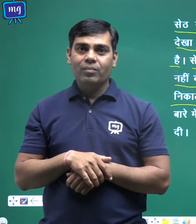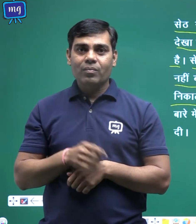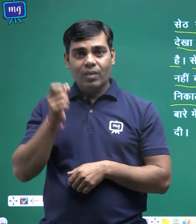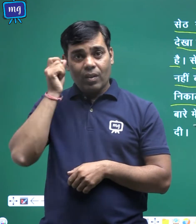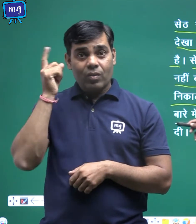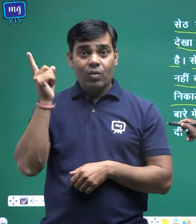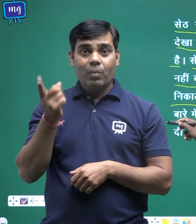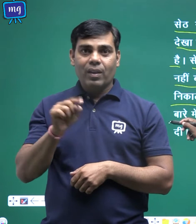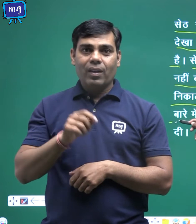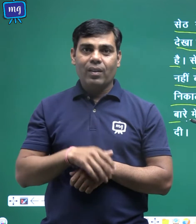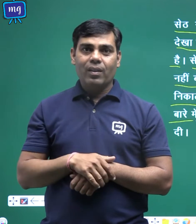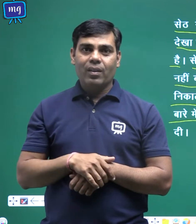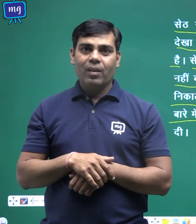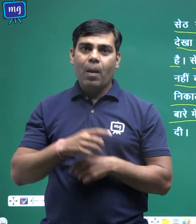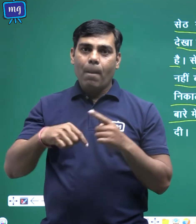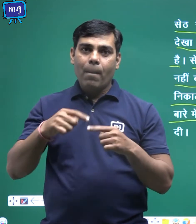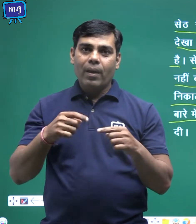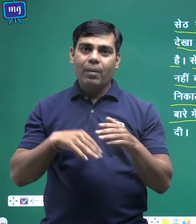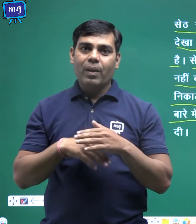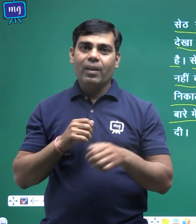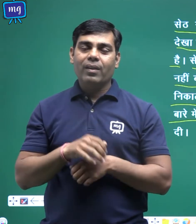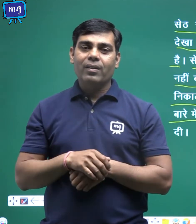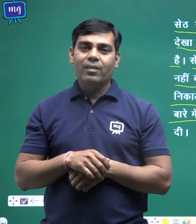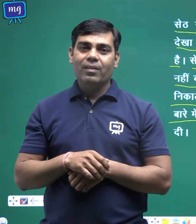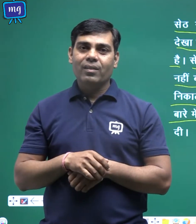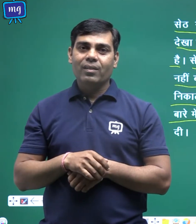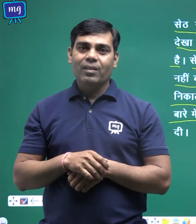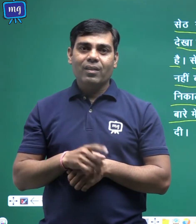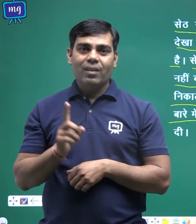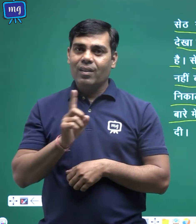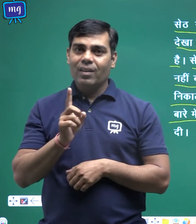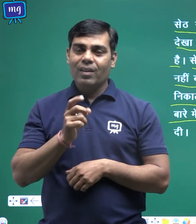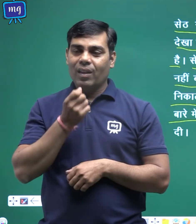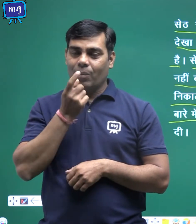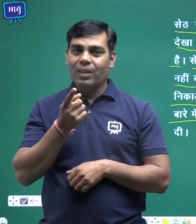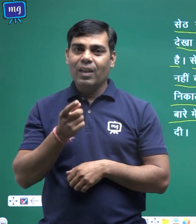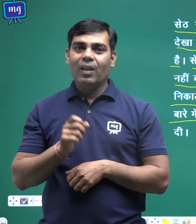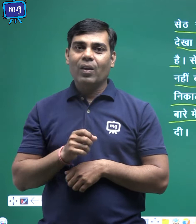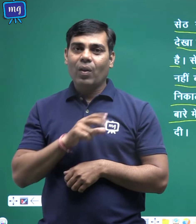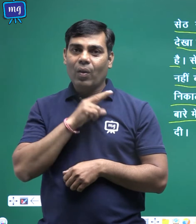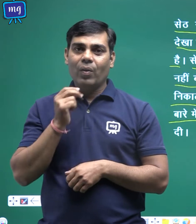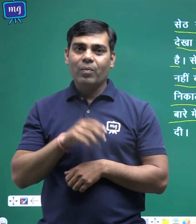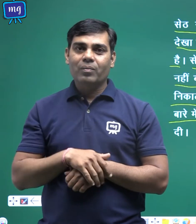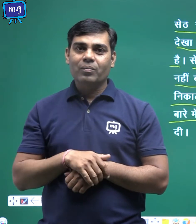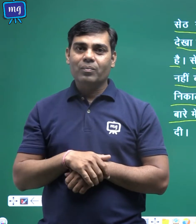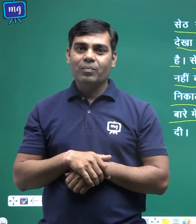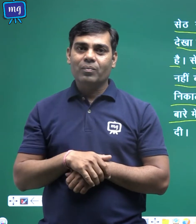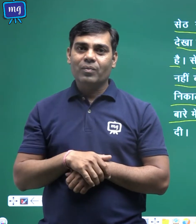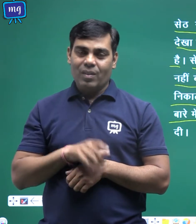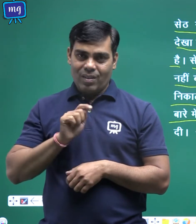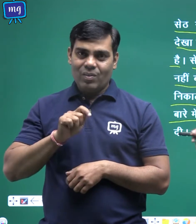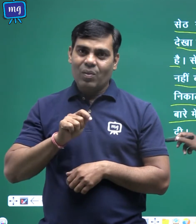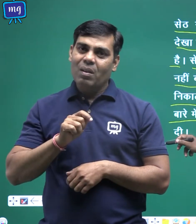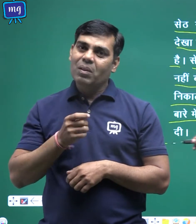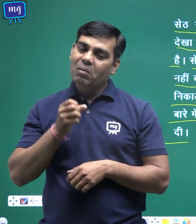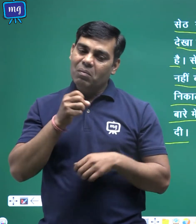के बारे में नहीं बताया और नौकरी छोड़ दी।